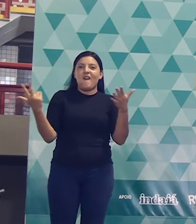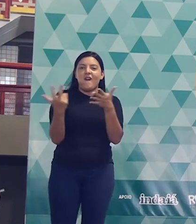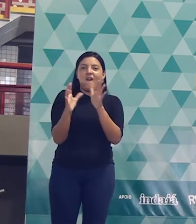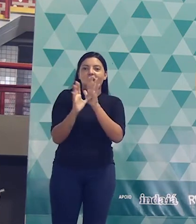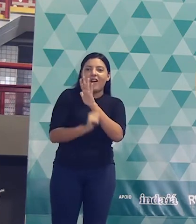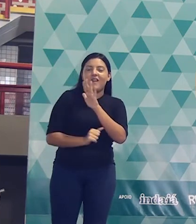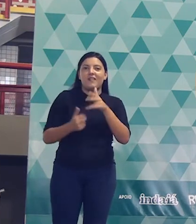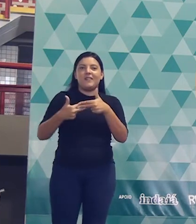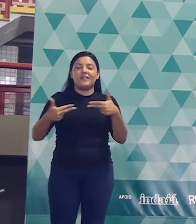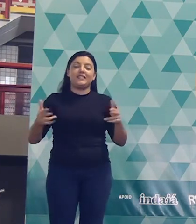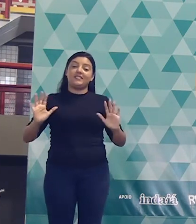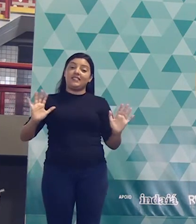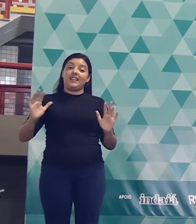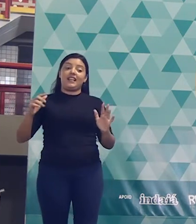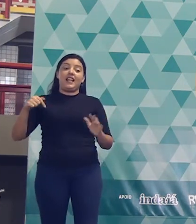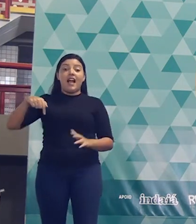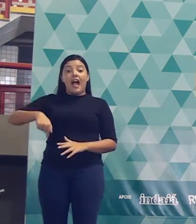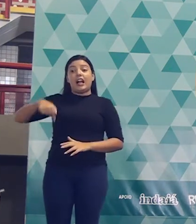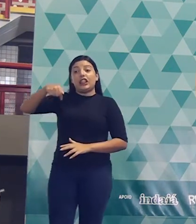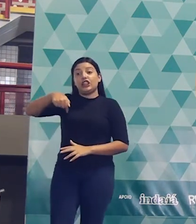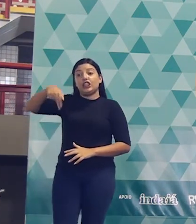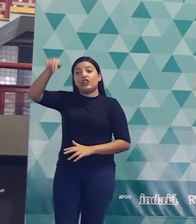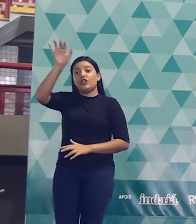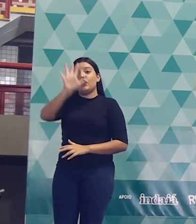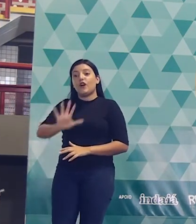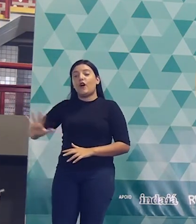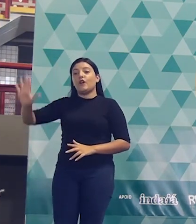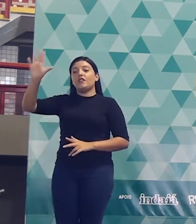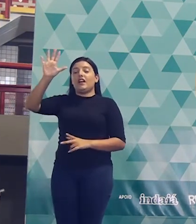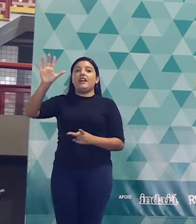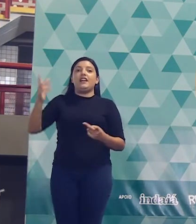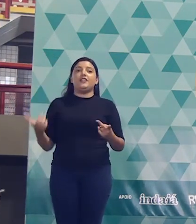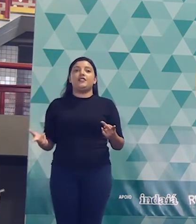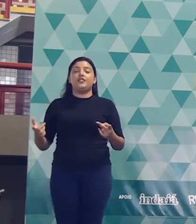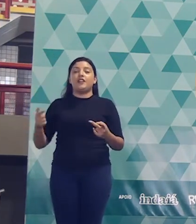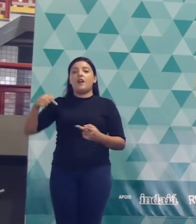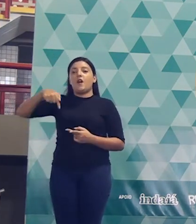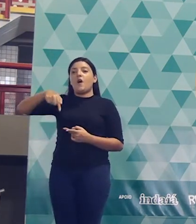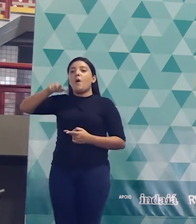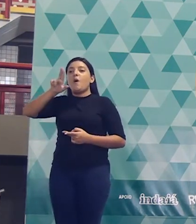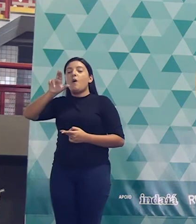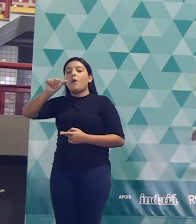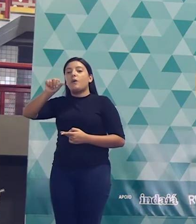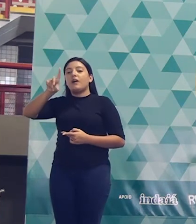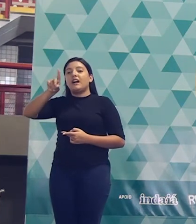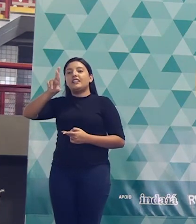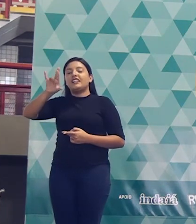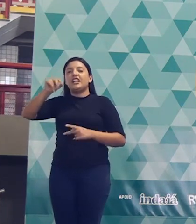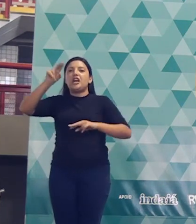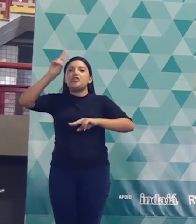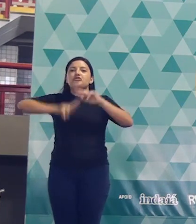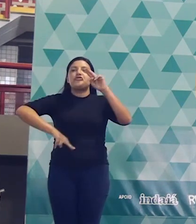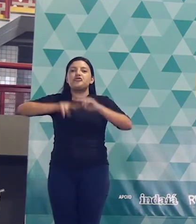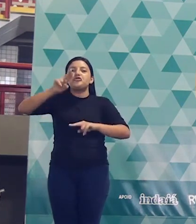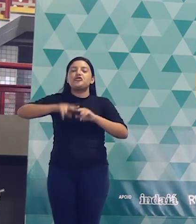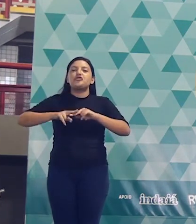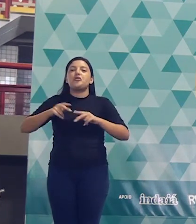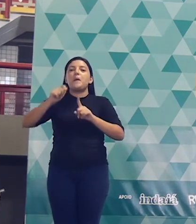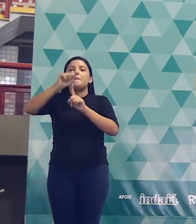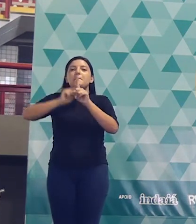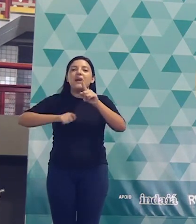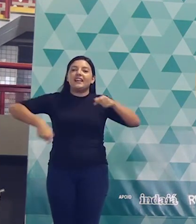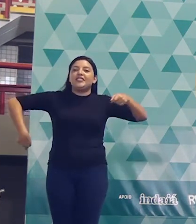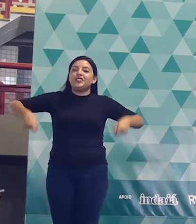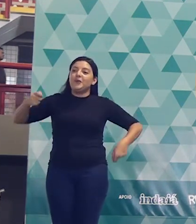certo? Quadrilha no Nordeste, o que é? Tem Caruaru, tem Campina Grande. Campina Grande é um mês de junho todinho, né? Festa